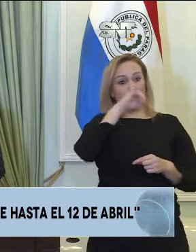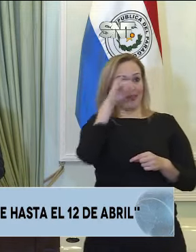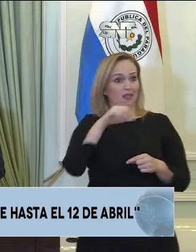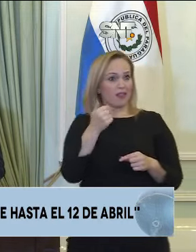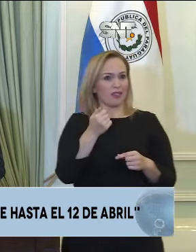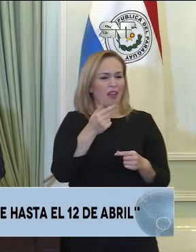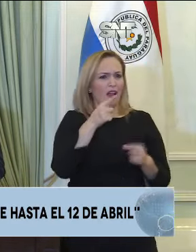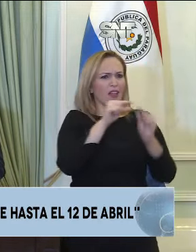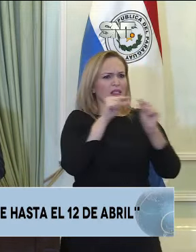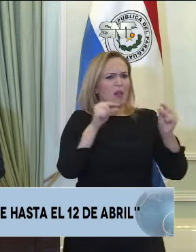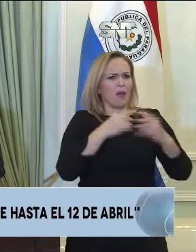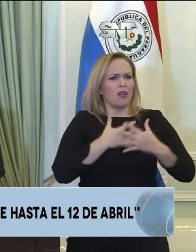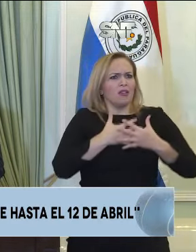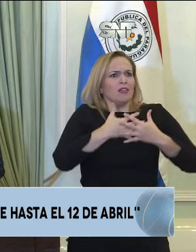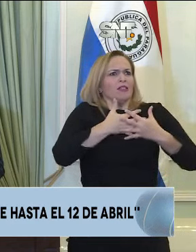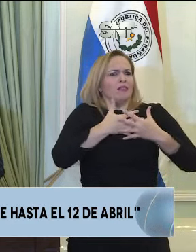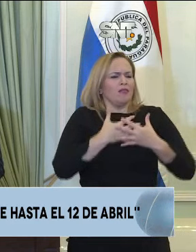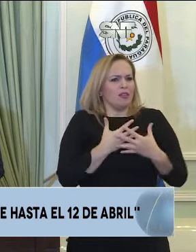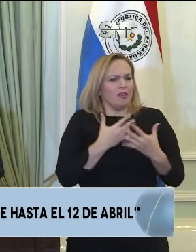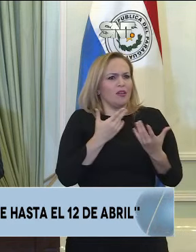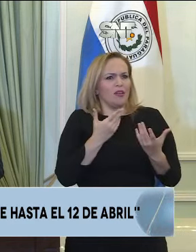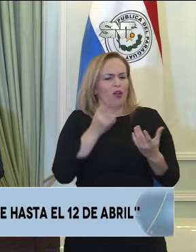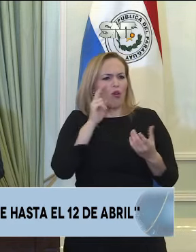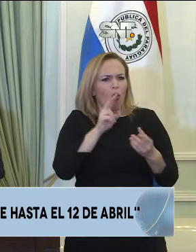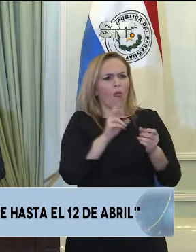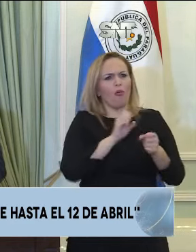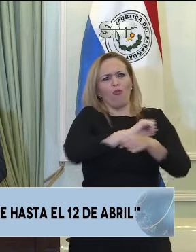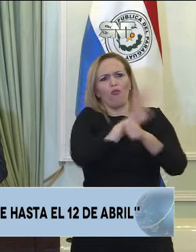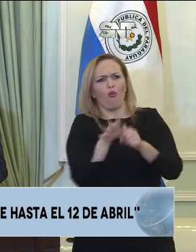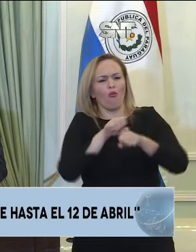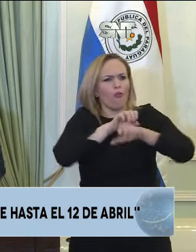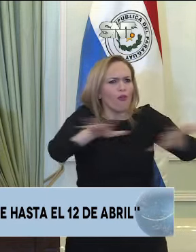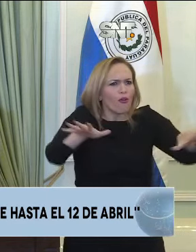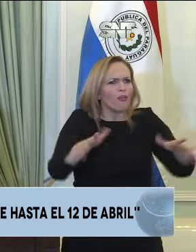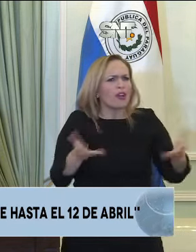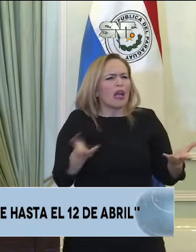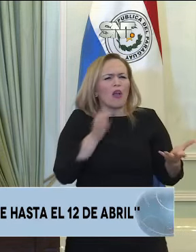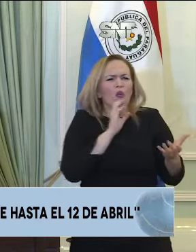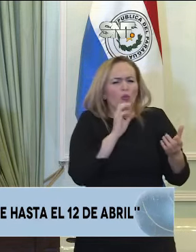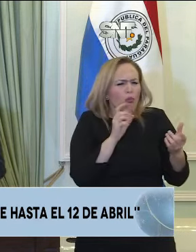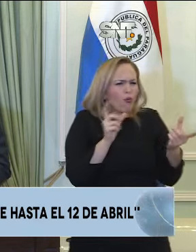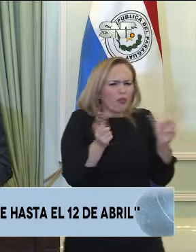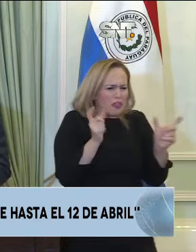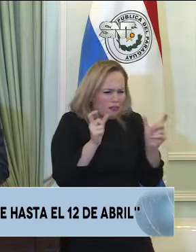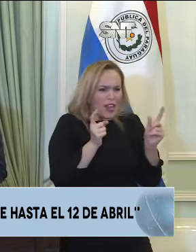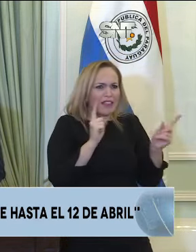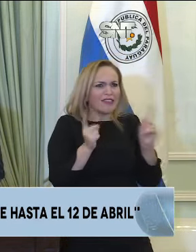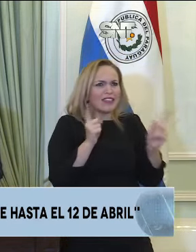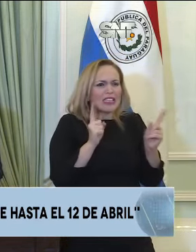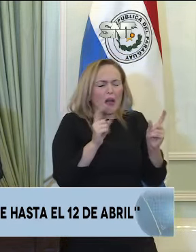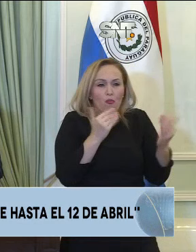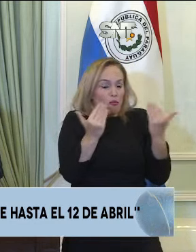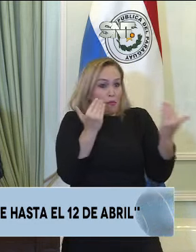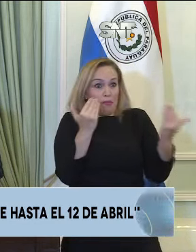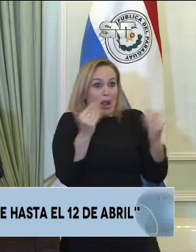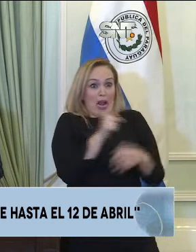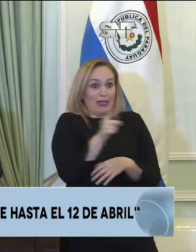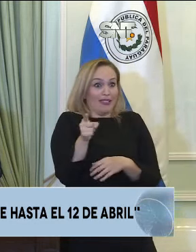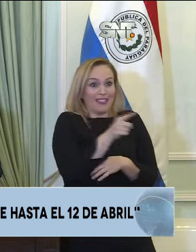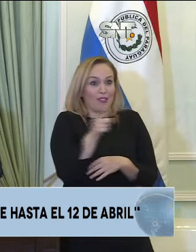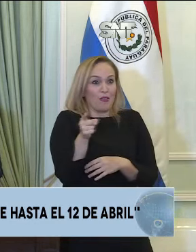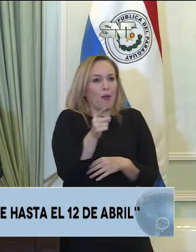respiratorio aparte a lo que sería el COVID-19? ¿Se va a contar con las vacunas correspondientes para la influenza? ¿Cómo se va a trabajar ahora mismo? Ya se